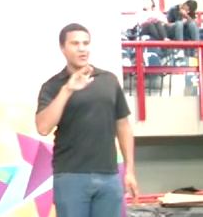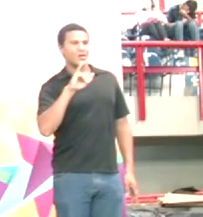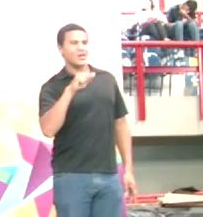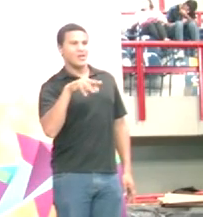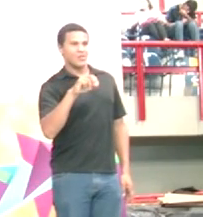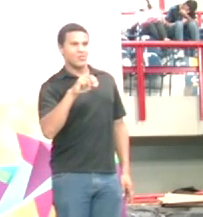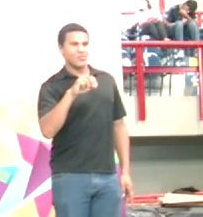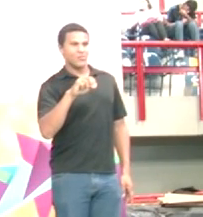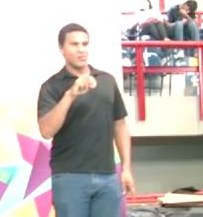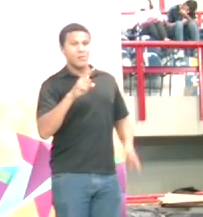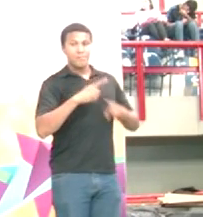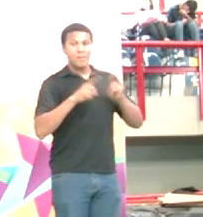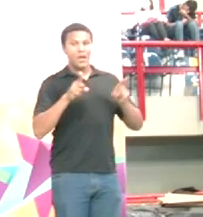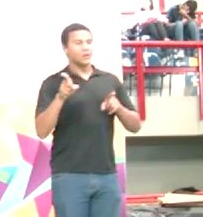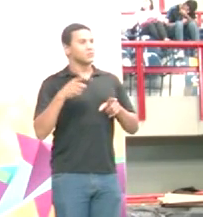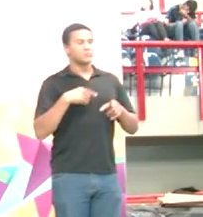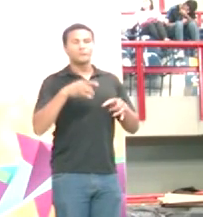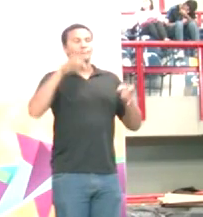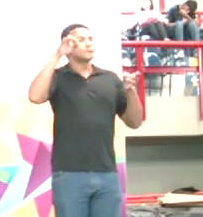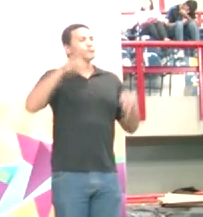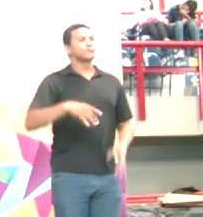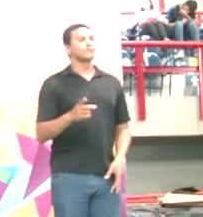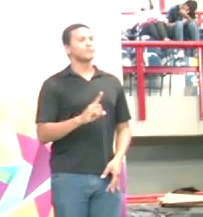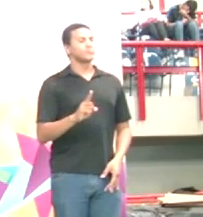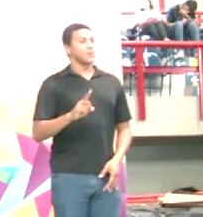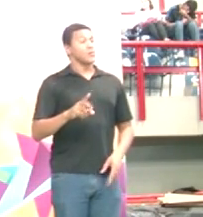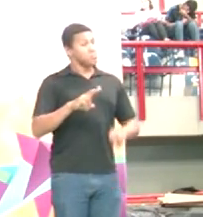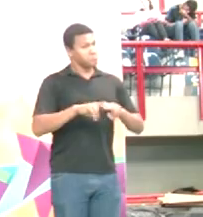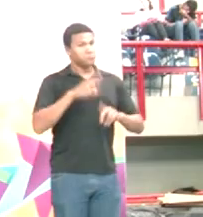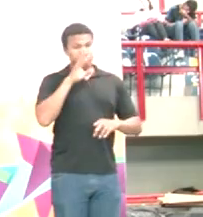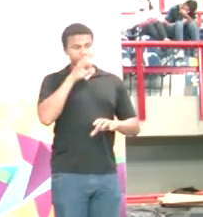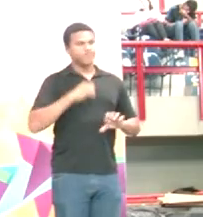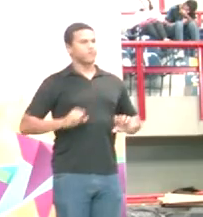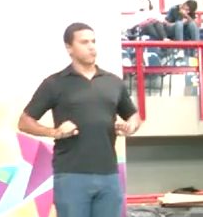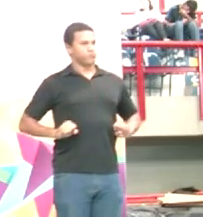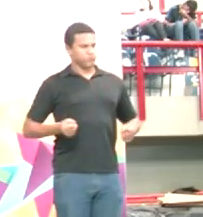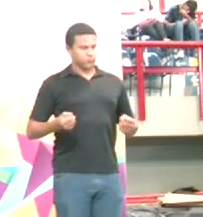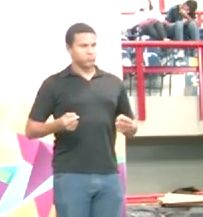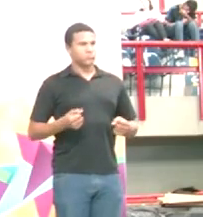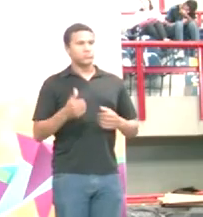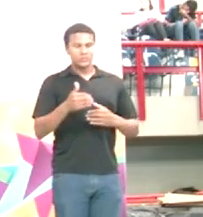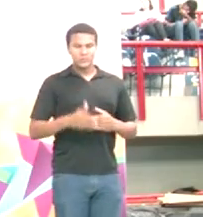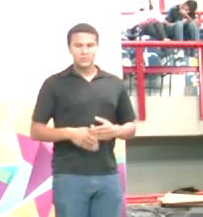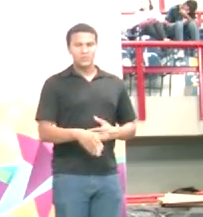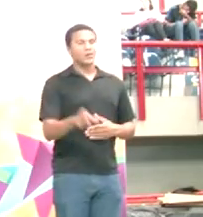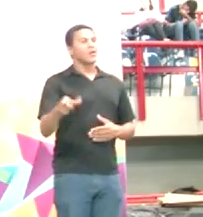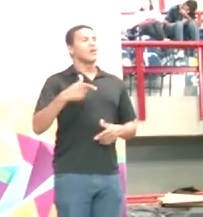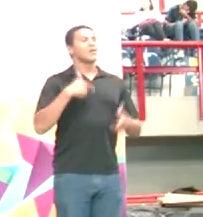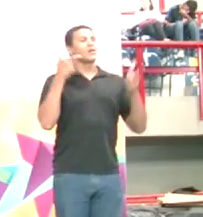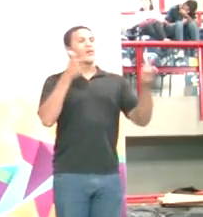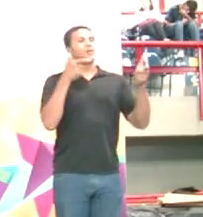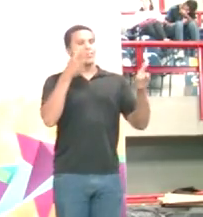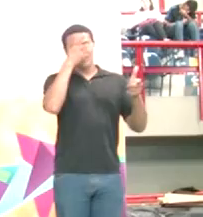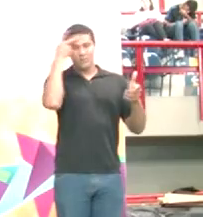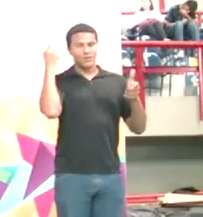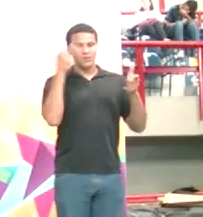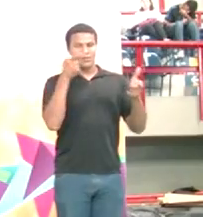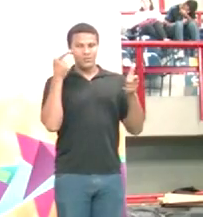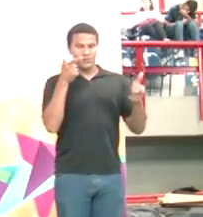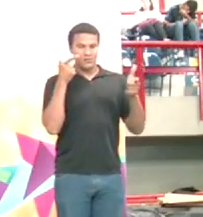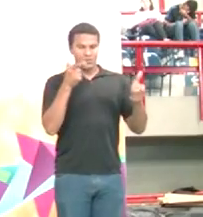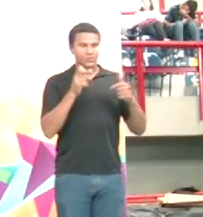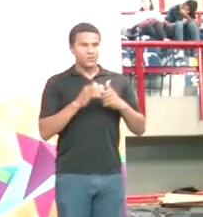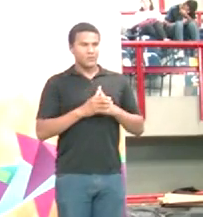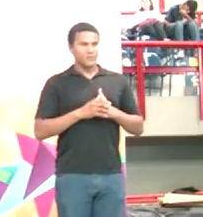E não saiu. E por ter ficado no governo, teve um apelido. Vai se chamar o